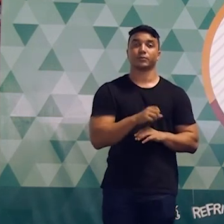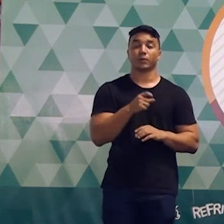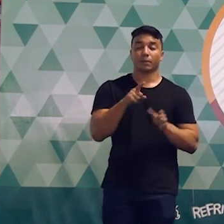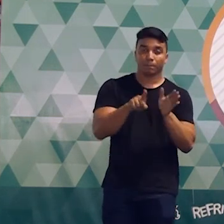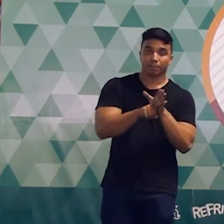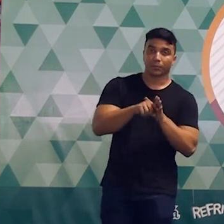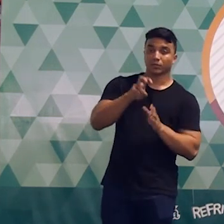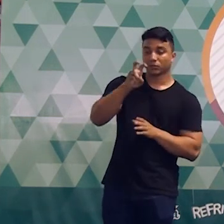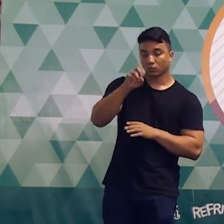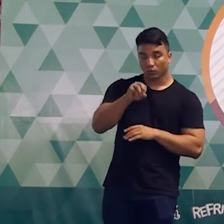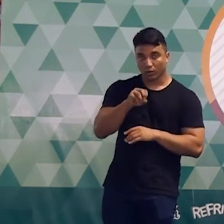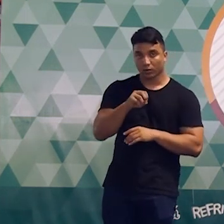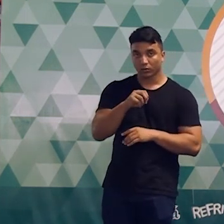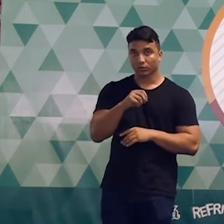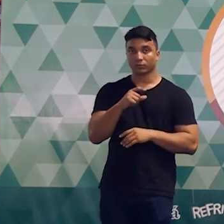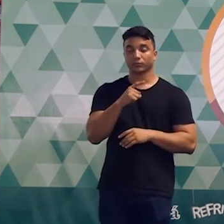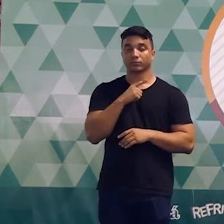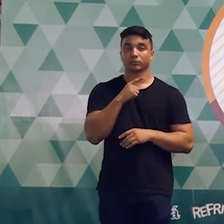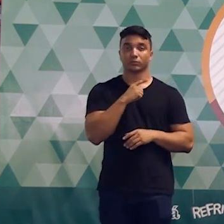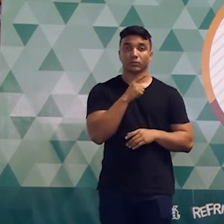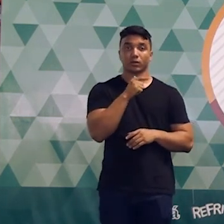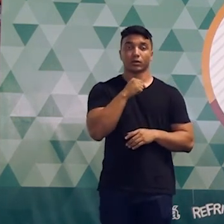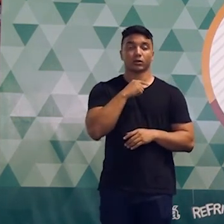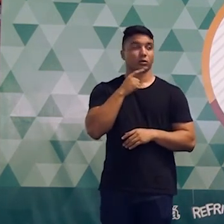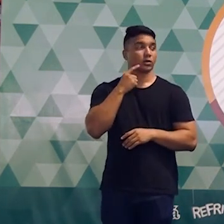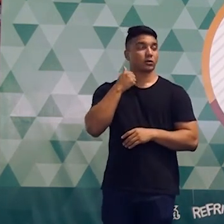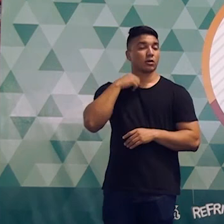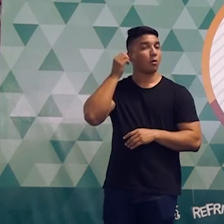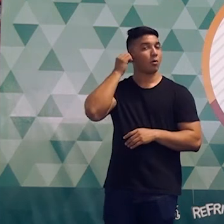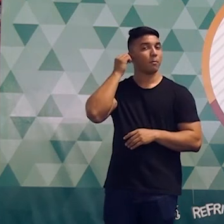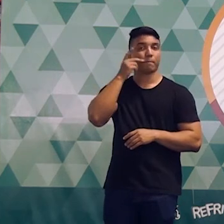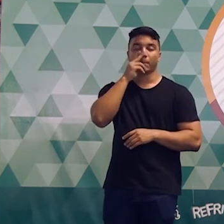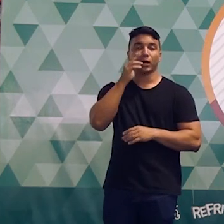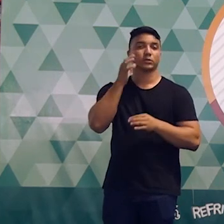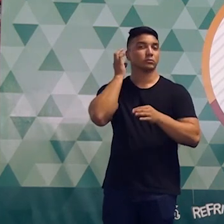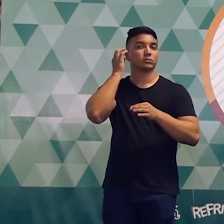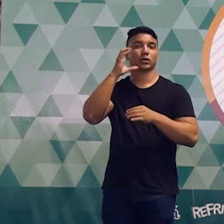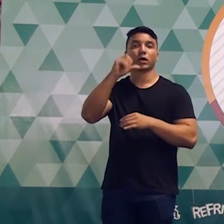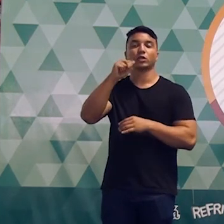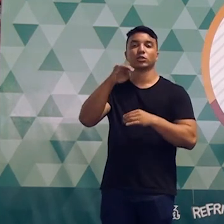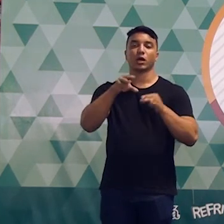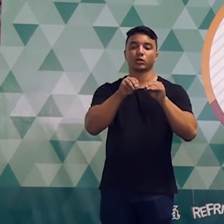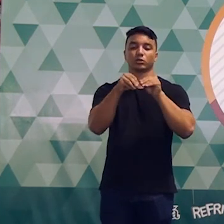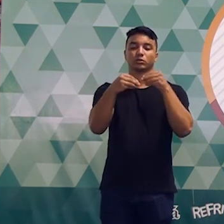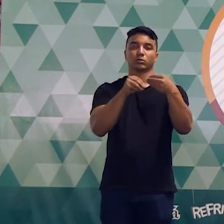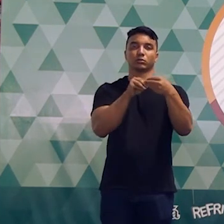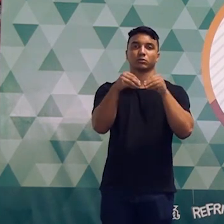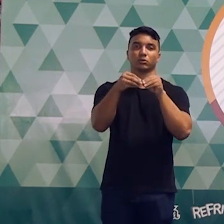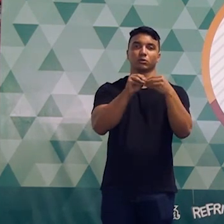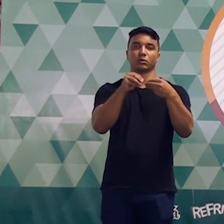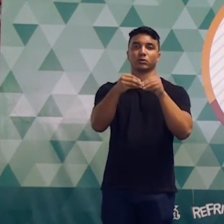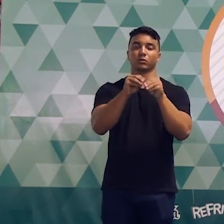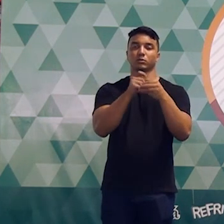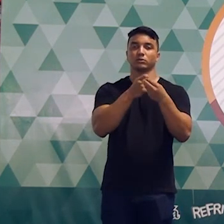menos 50, as cartilagens já começam a gangrenar.